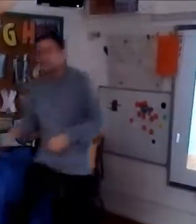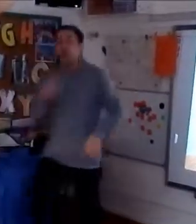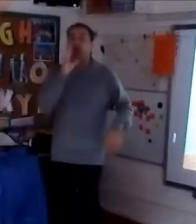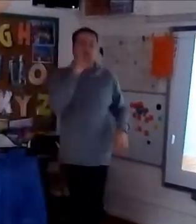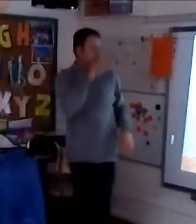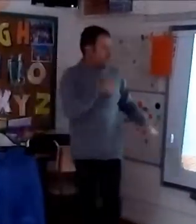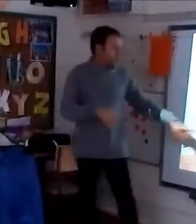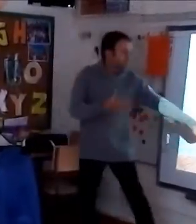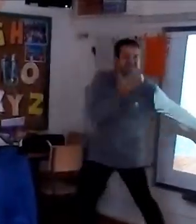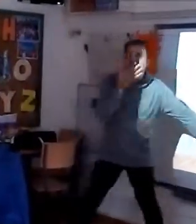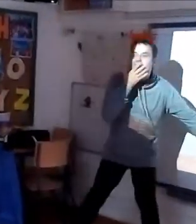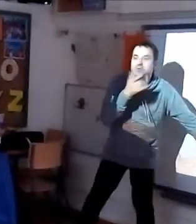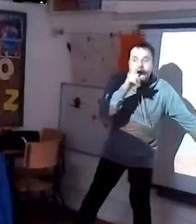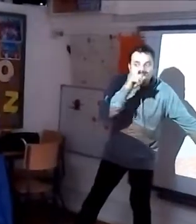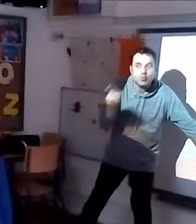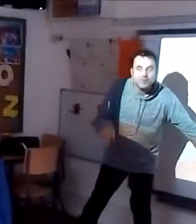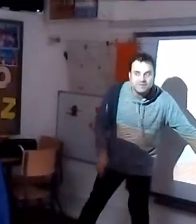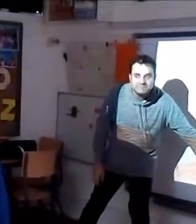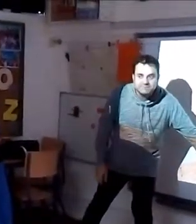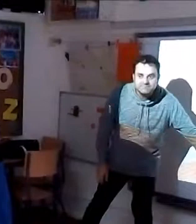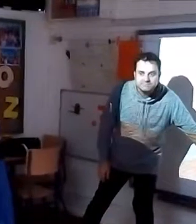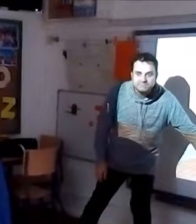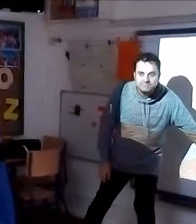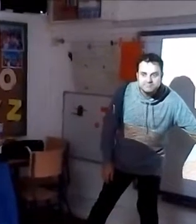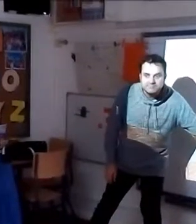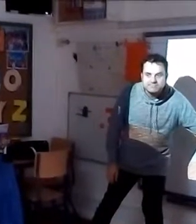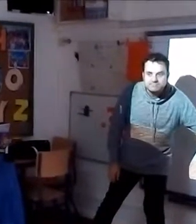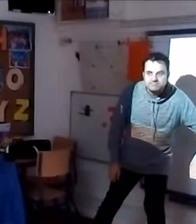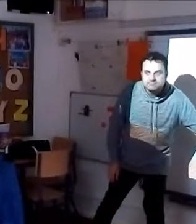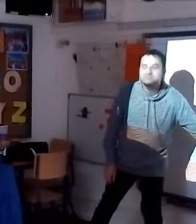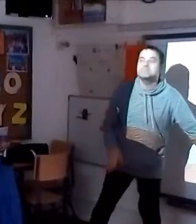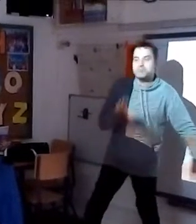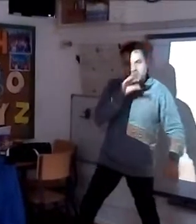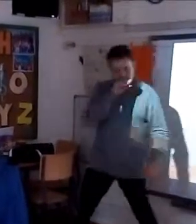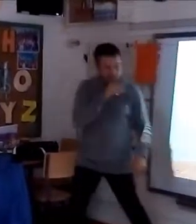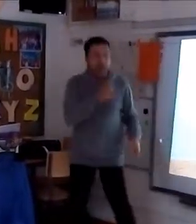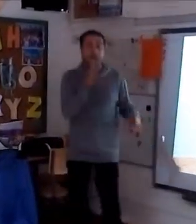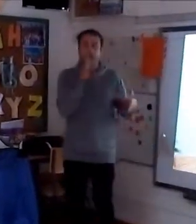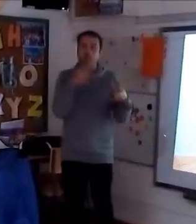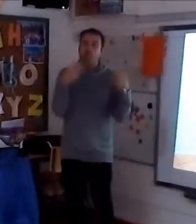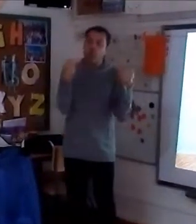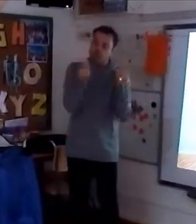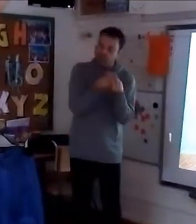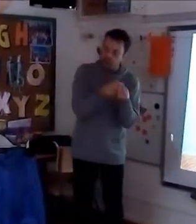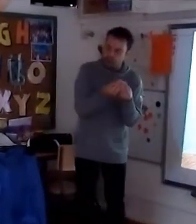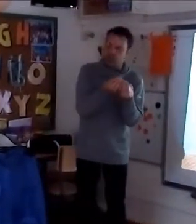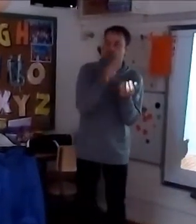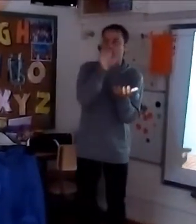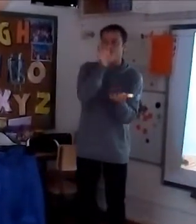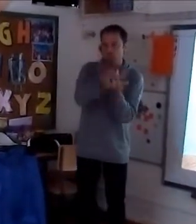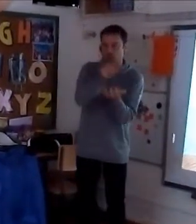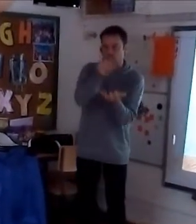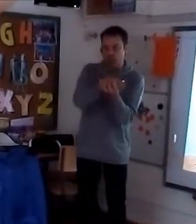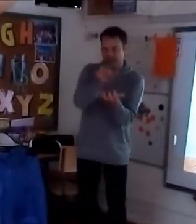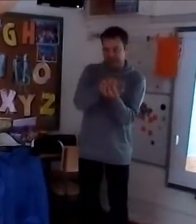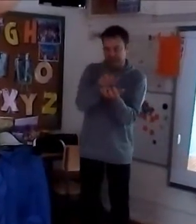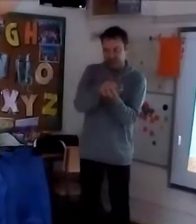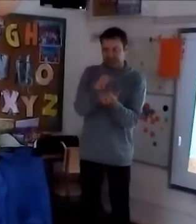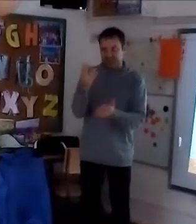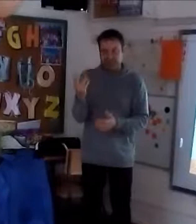Así que, ahora, ¿cómo era el signo de este animalito? Patito. Y ahora se los va a poner junto con